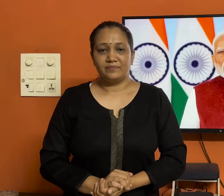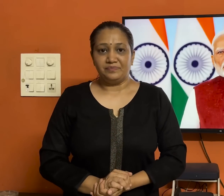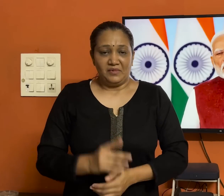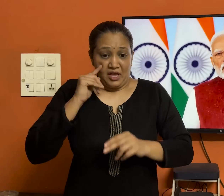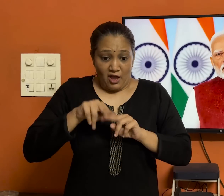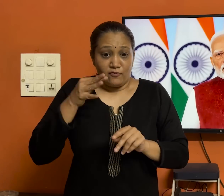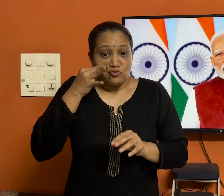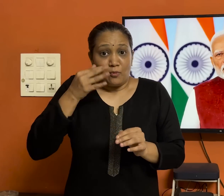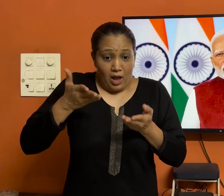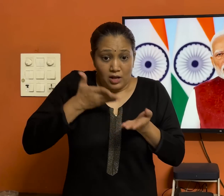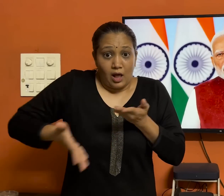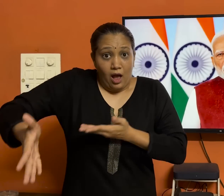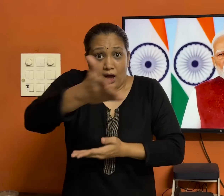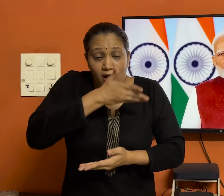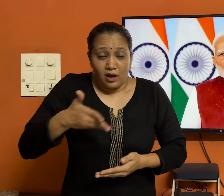मानवता